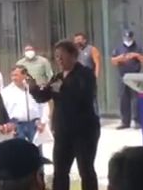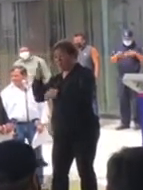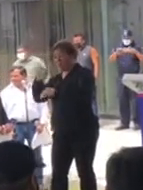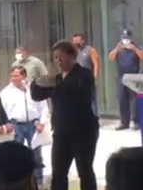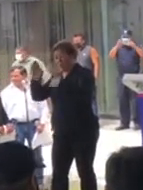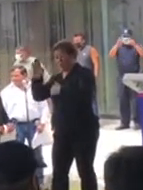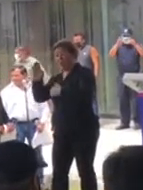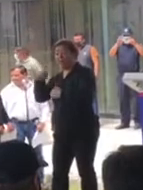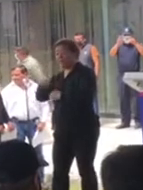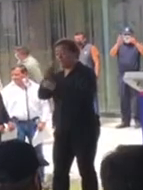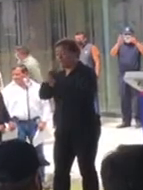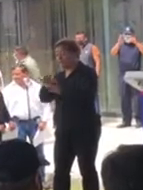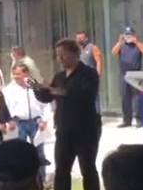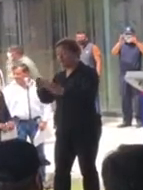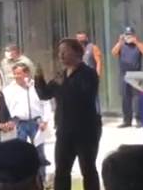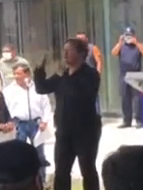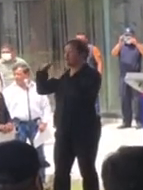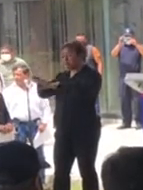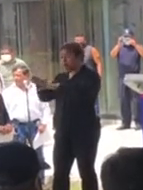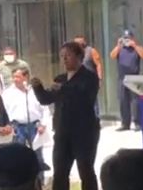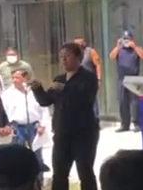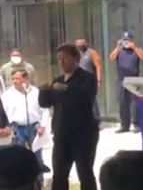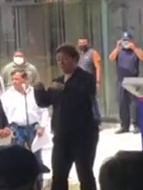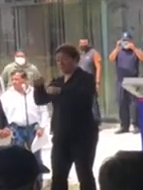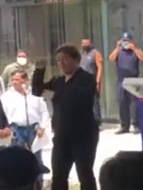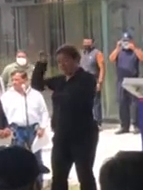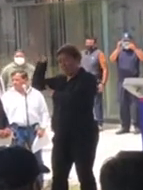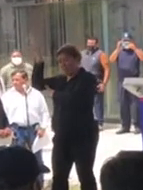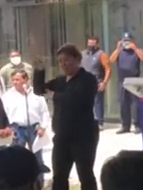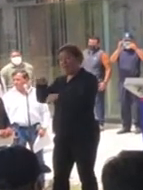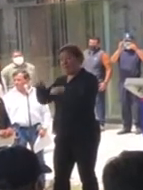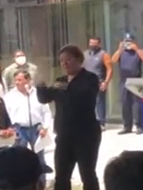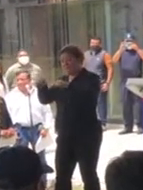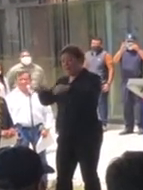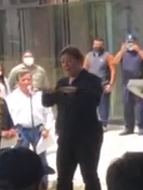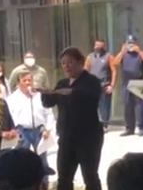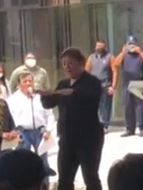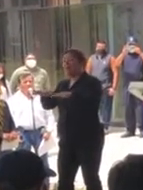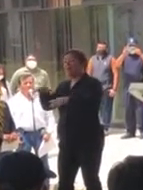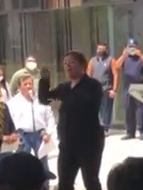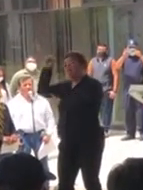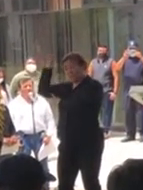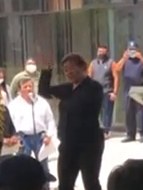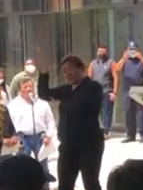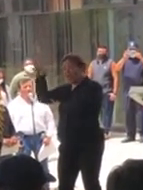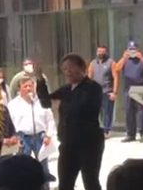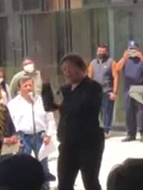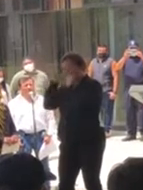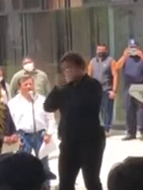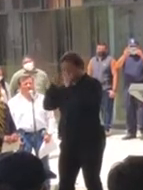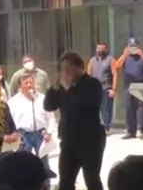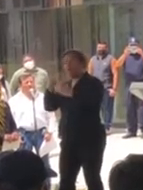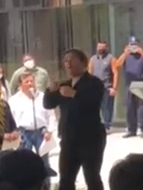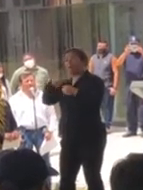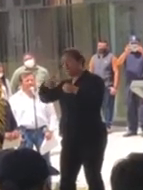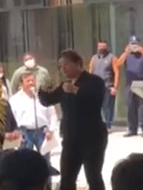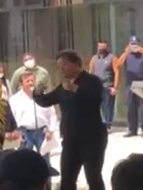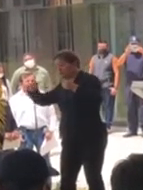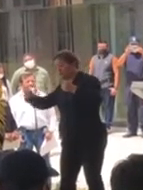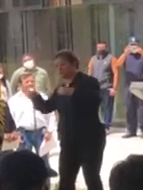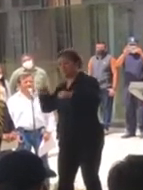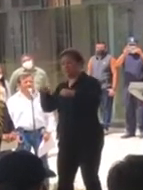sobre alertas de sismos alerta de terremotos estudios eléctricas y el monitoreo e